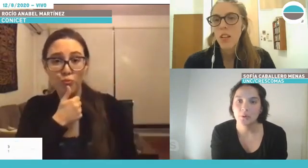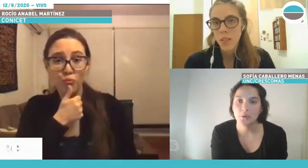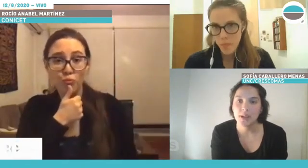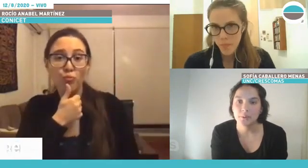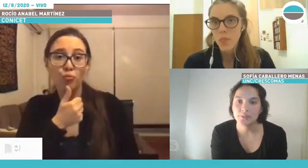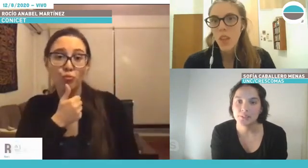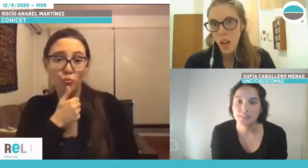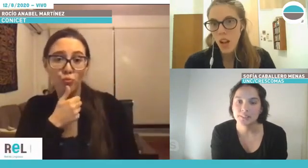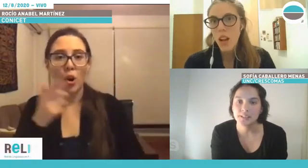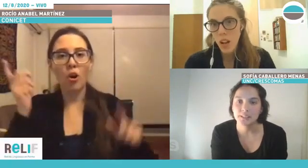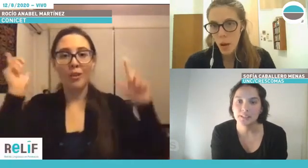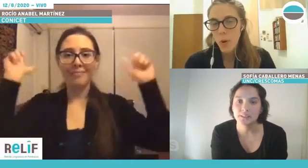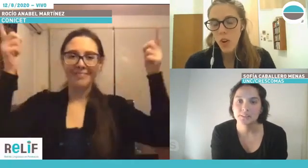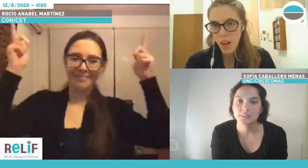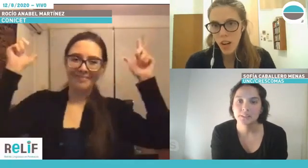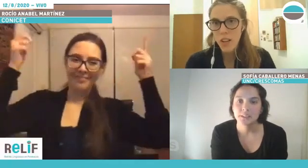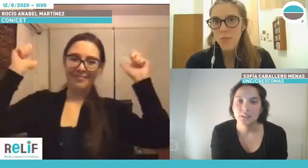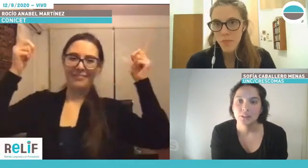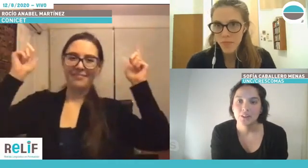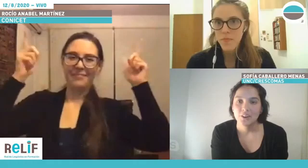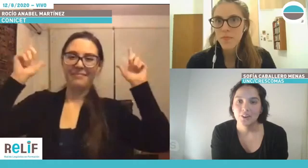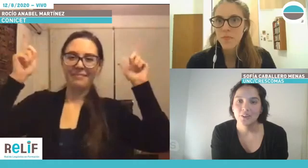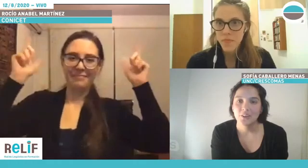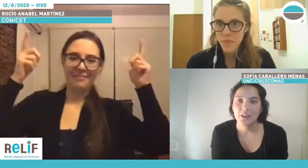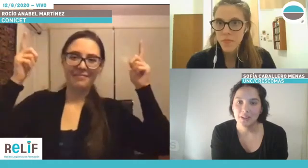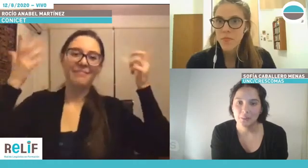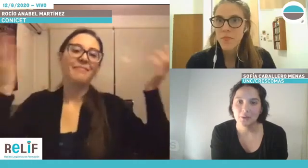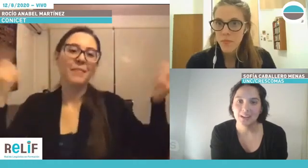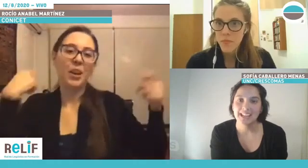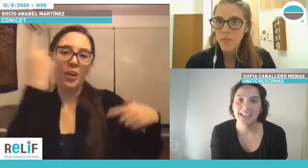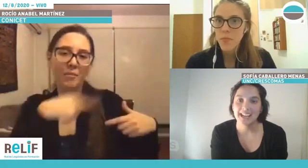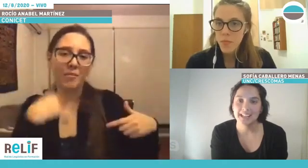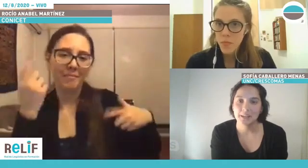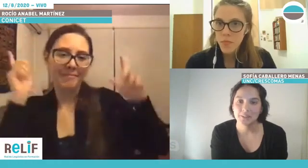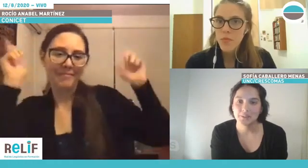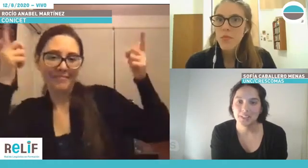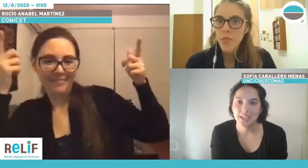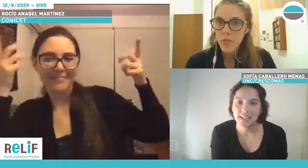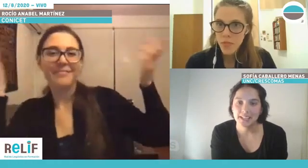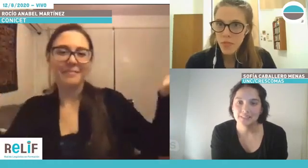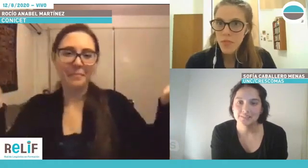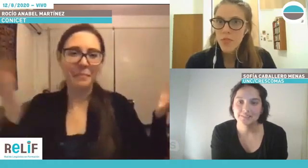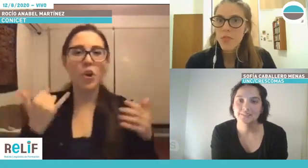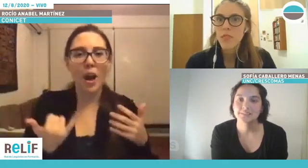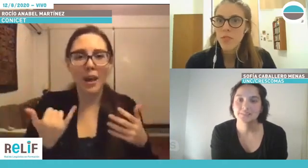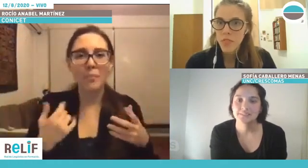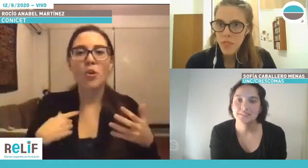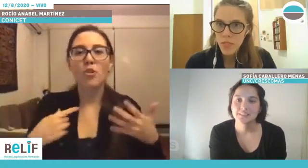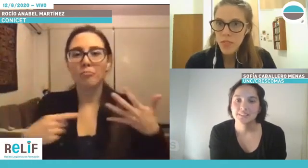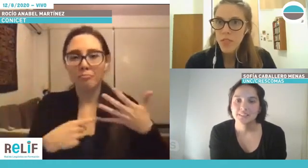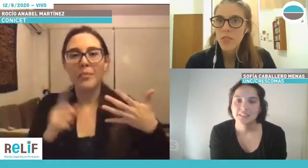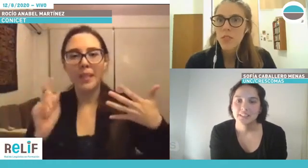cómo pongo los labios en esta La seña, boca. o la boca, la cara, la expresión de la cara.